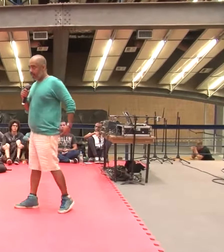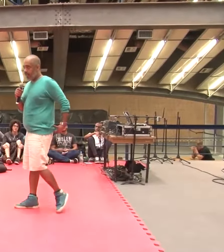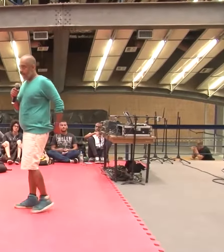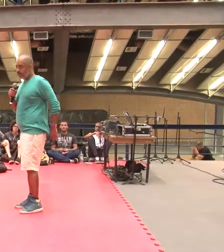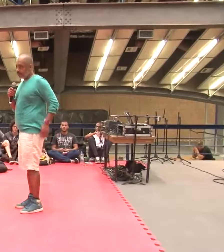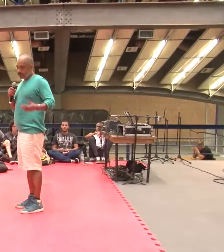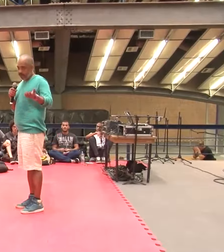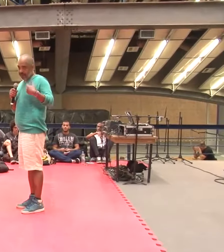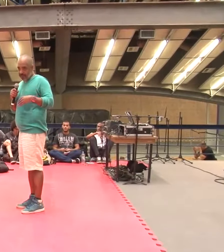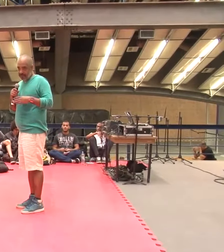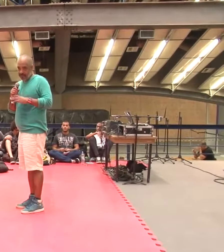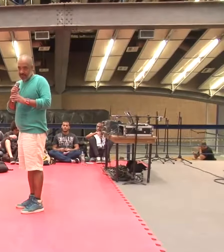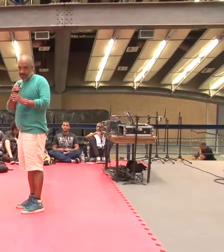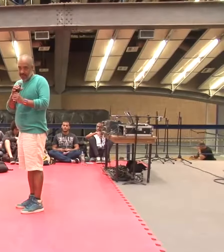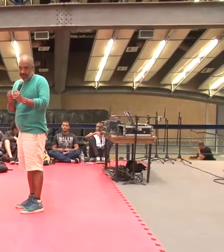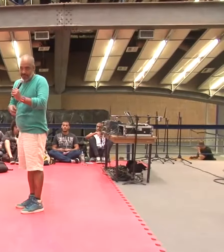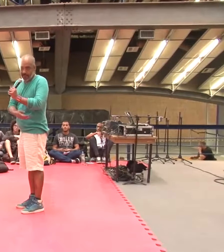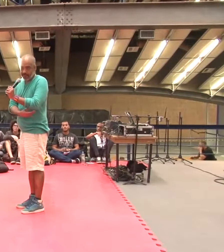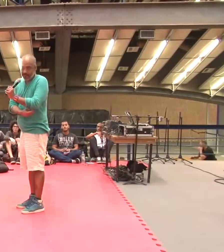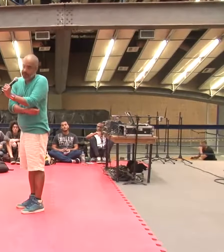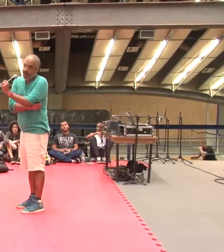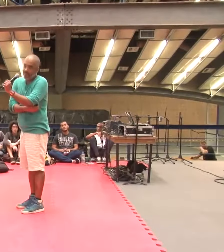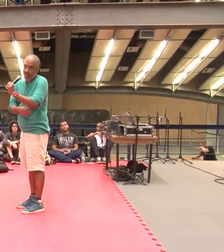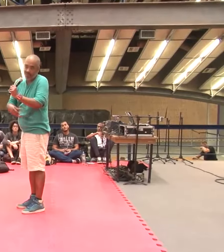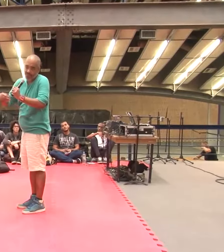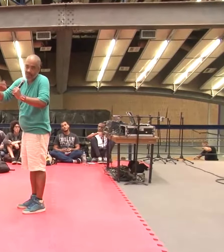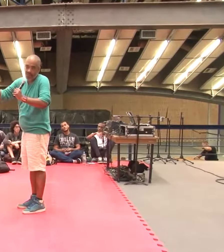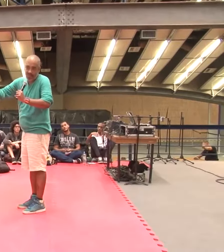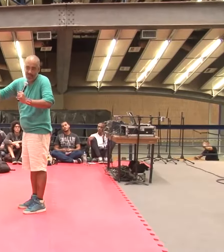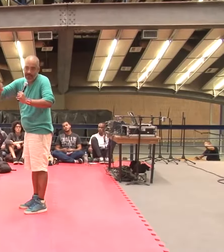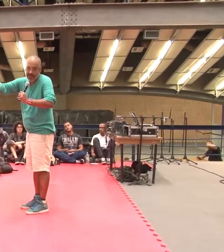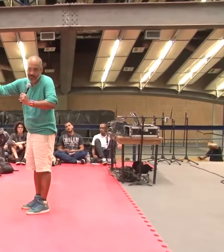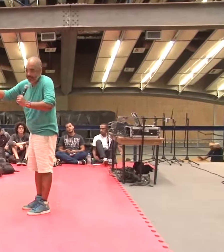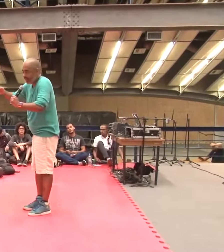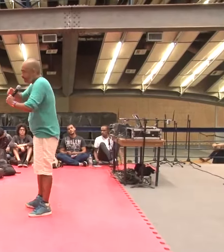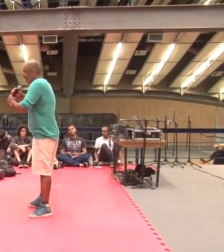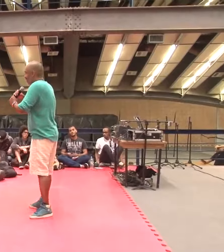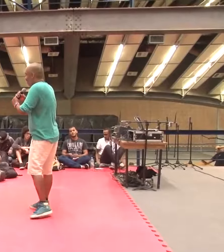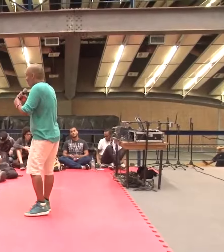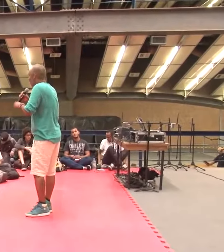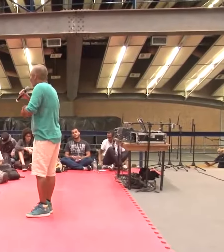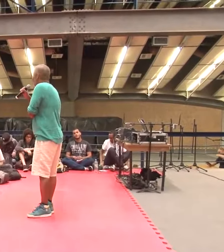dele, né? Quem faz as provas, né, são colegas meus,